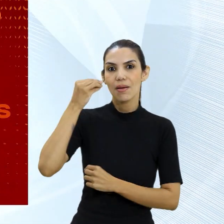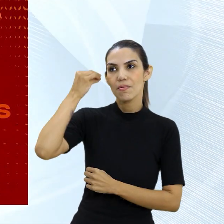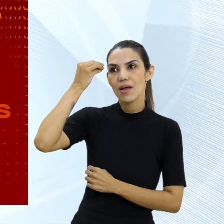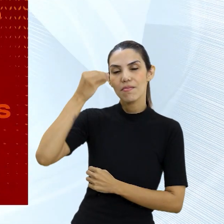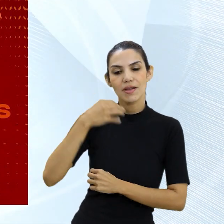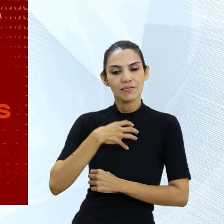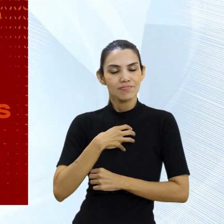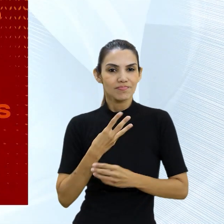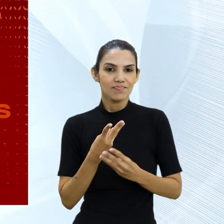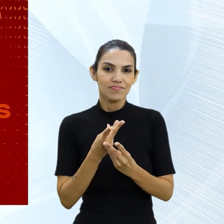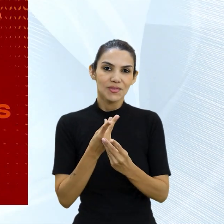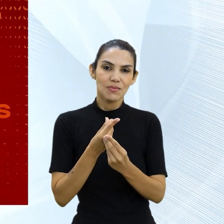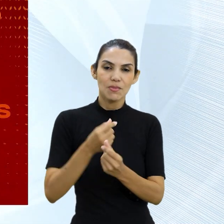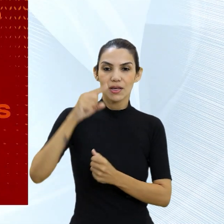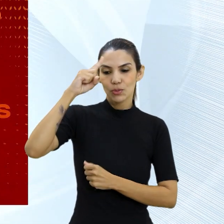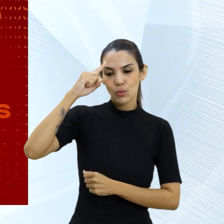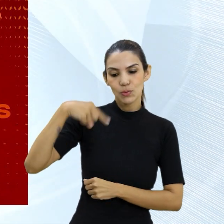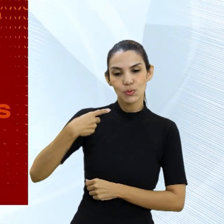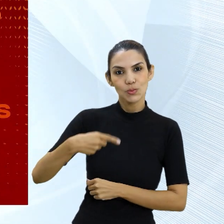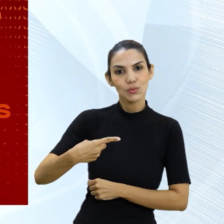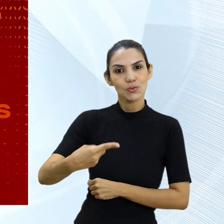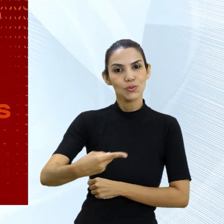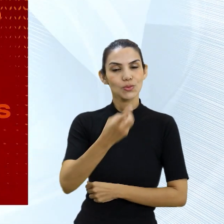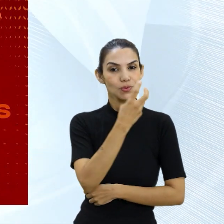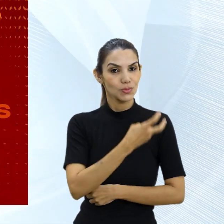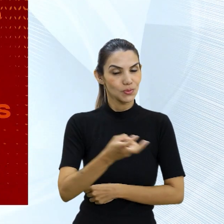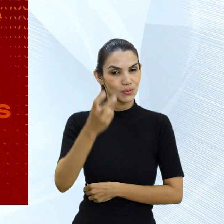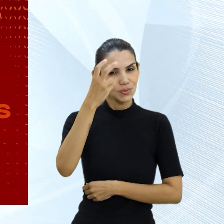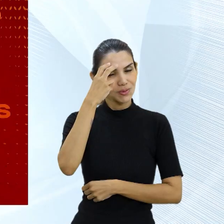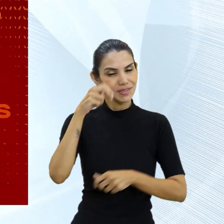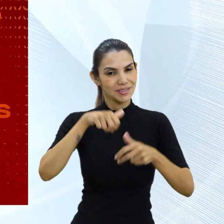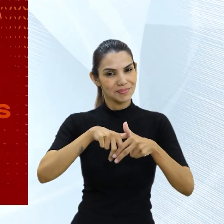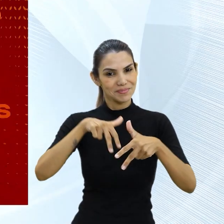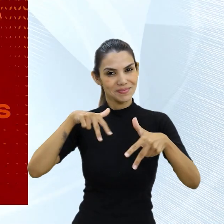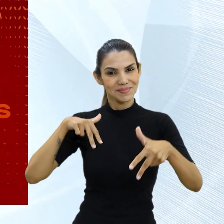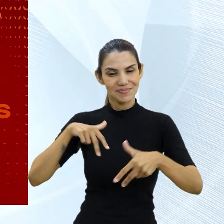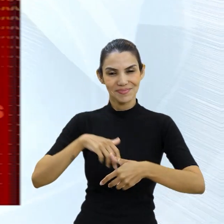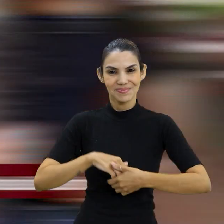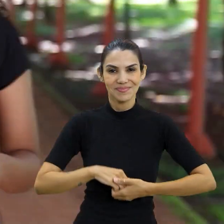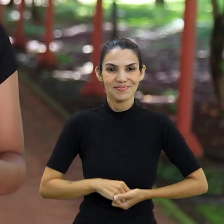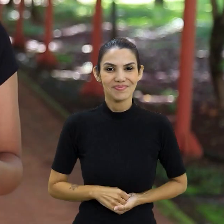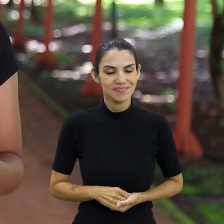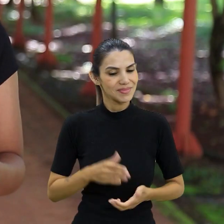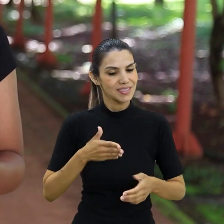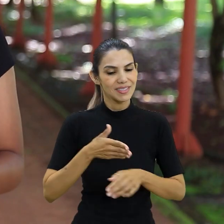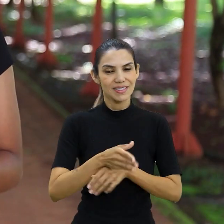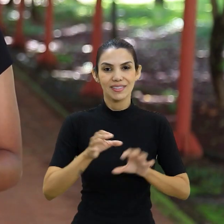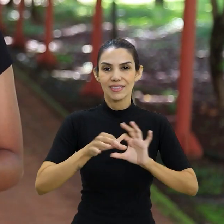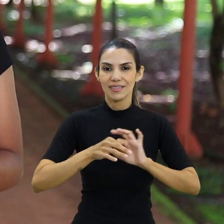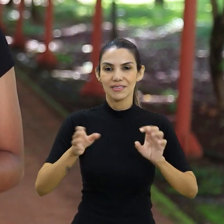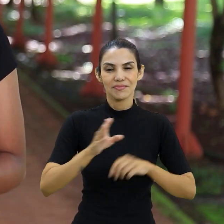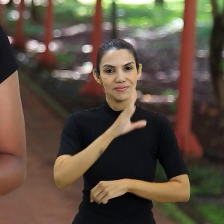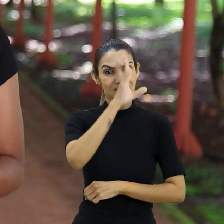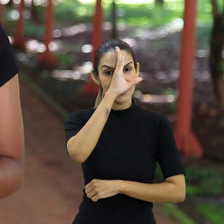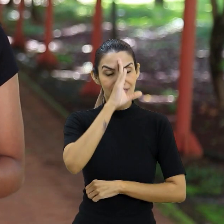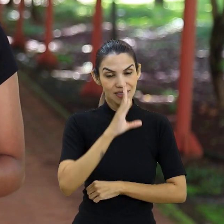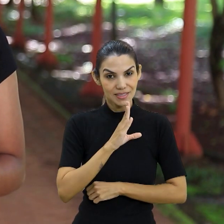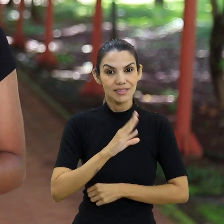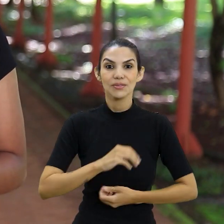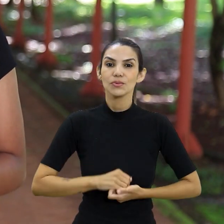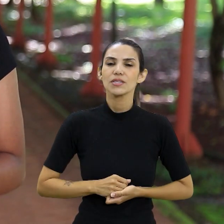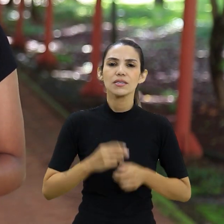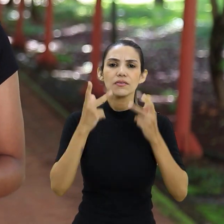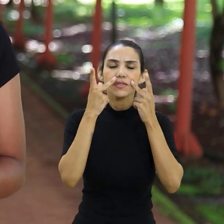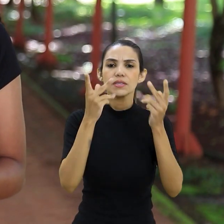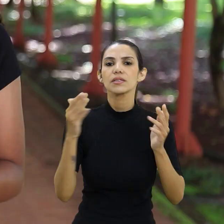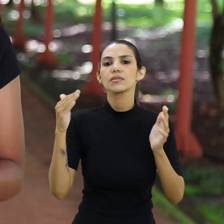experiências sensíveis do cotidiano, da cultura e da ancestralidade. A entrada é gratuita e a temporada